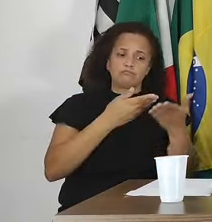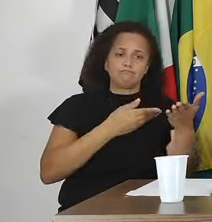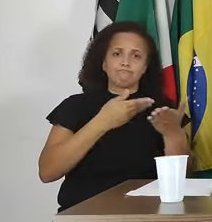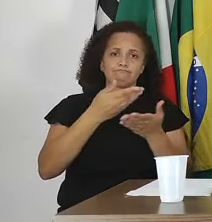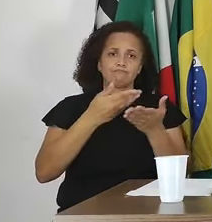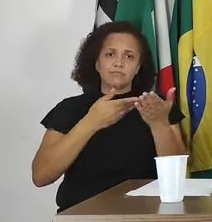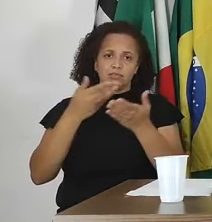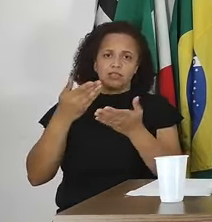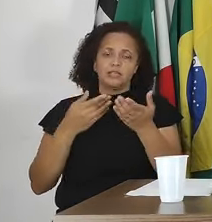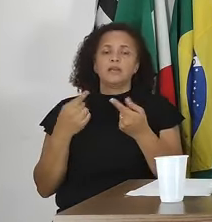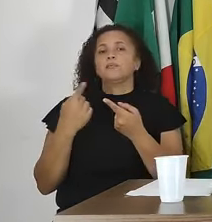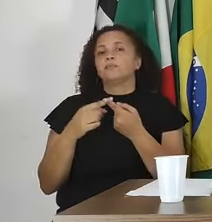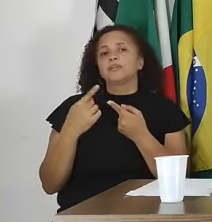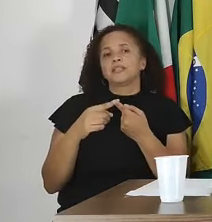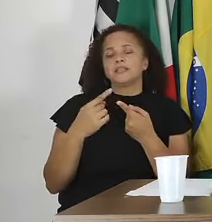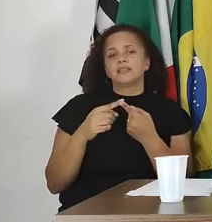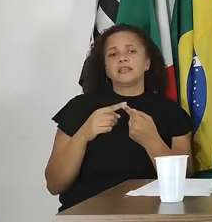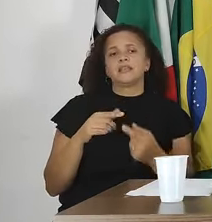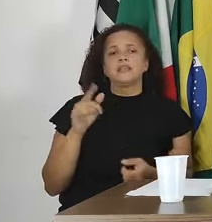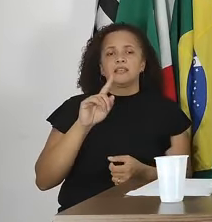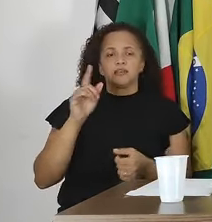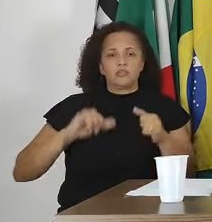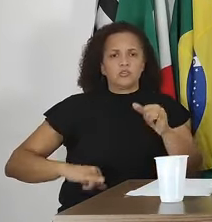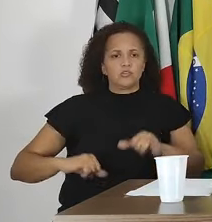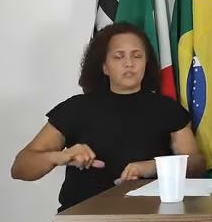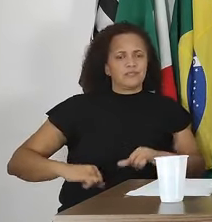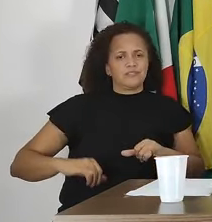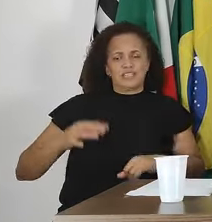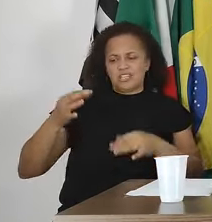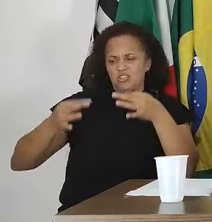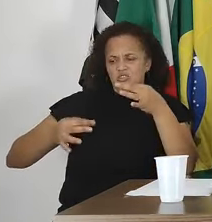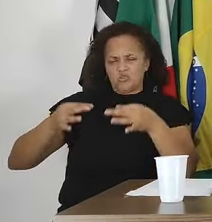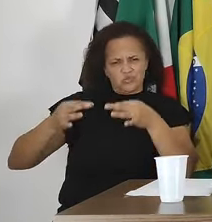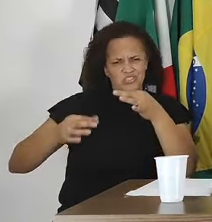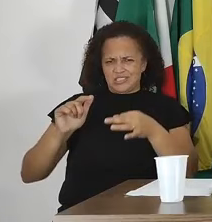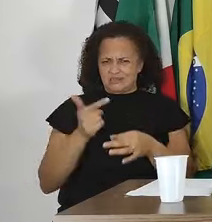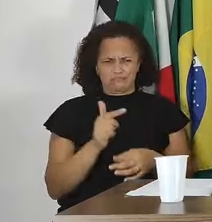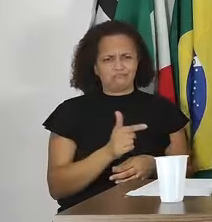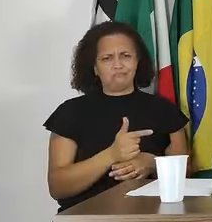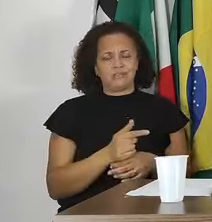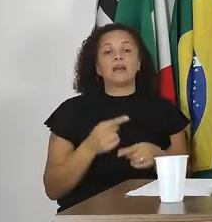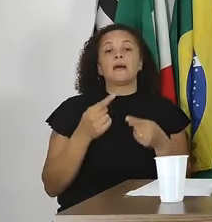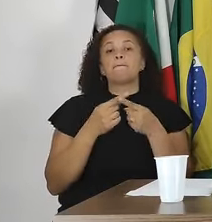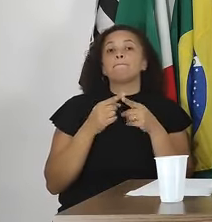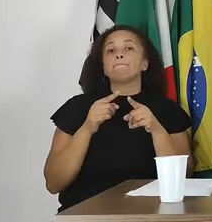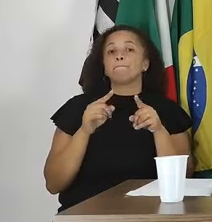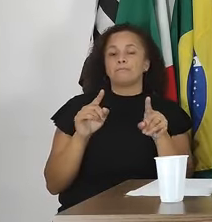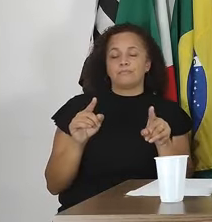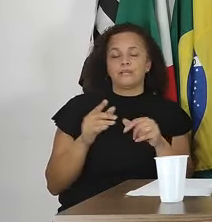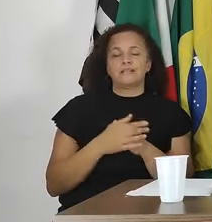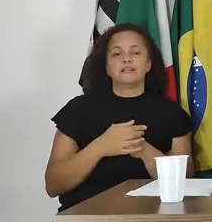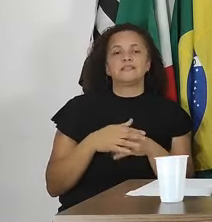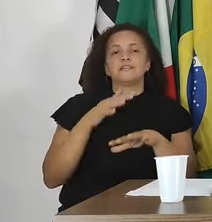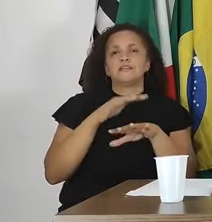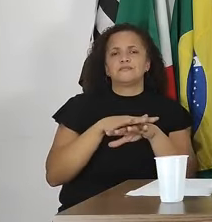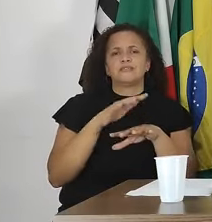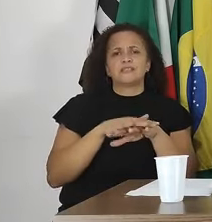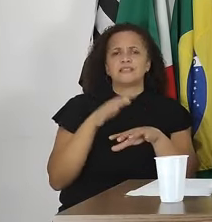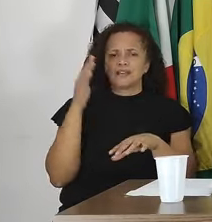antes as injustiças, porque não sofrei antes o dano. Mas vós fazeis a injustiça e fazeis o